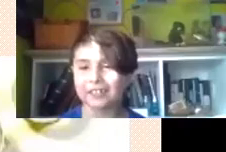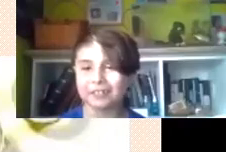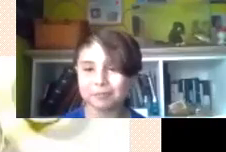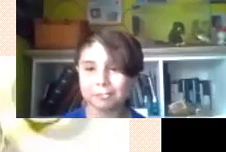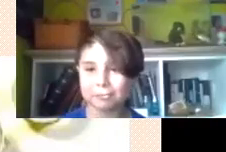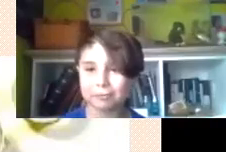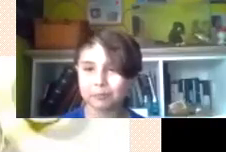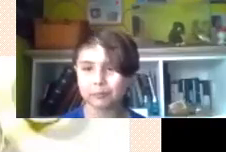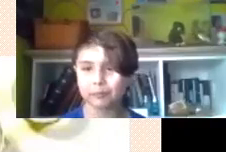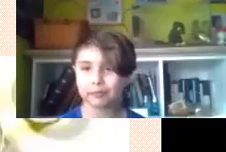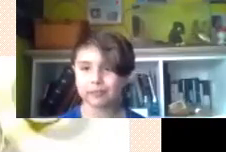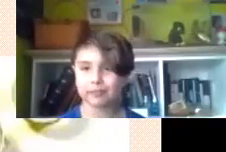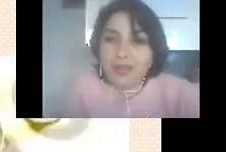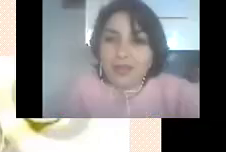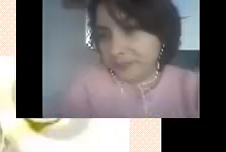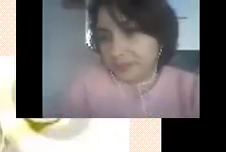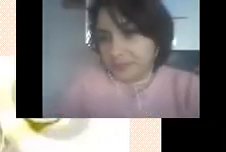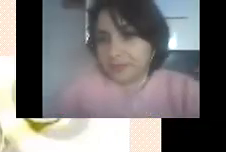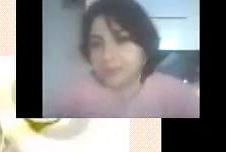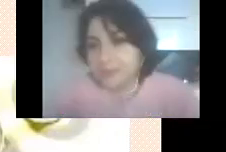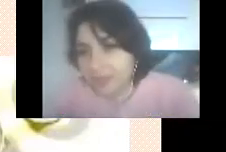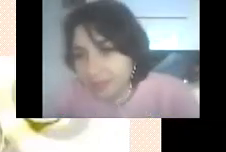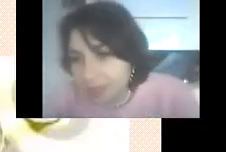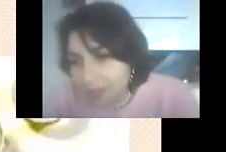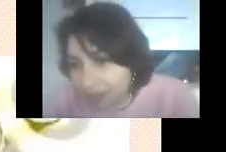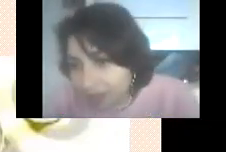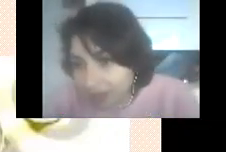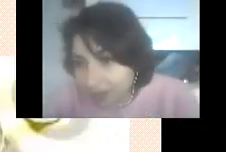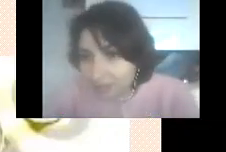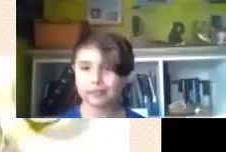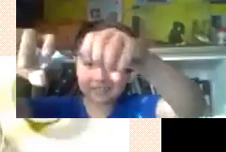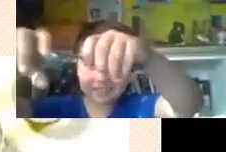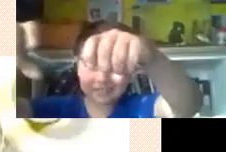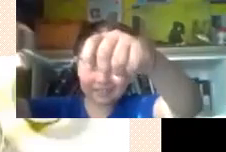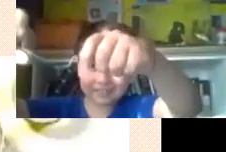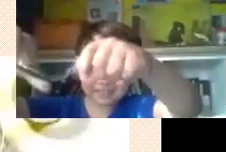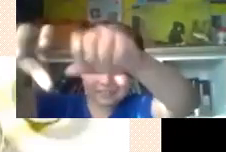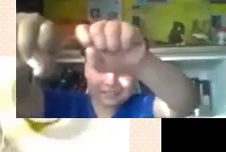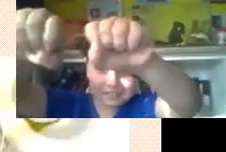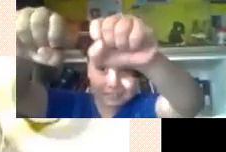mostrar algo. Ya, muéstrame, ¿qué me quieres mostrar? ¿Ve esta cuchara? ¿Ya?